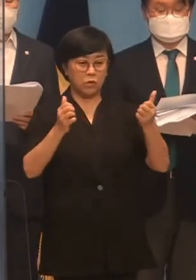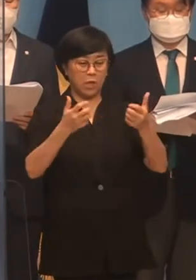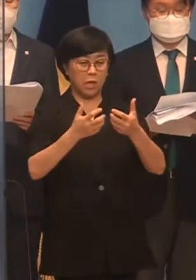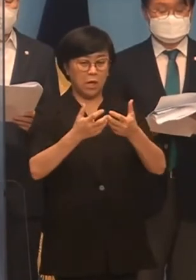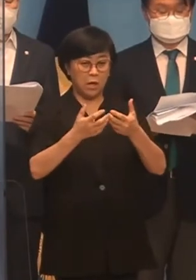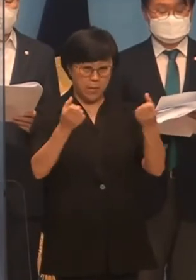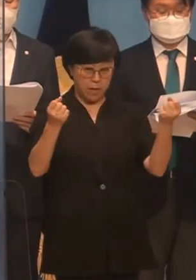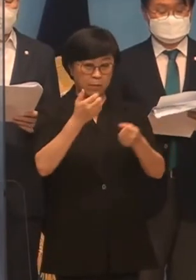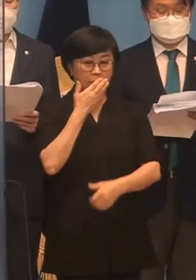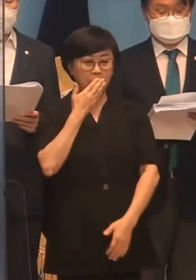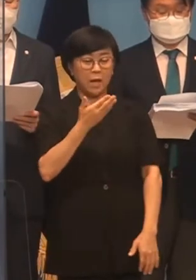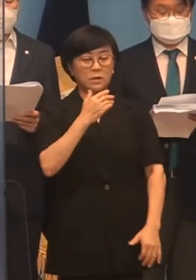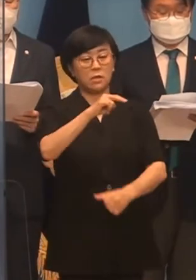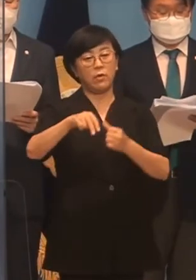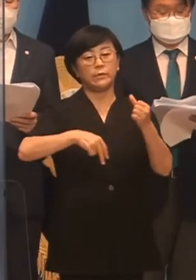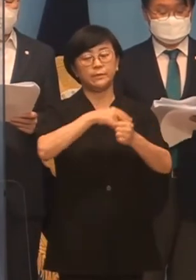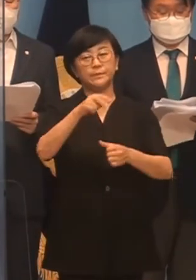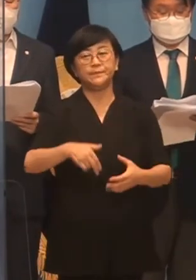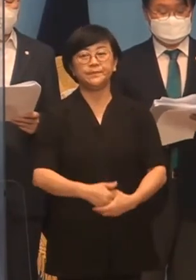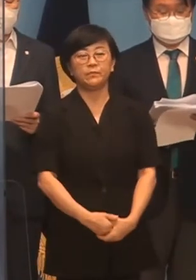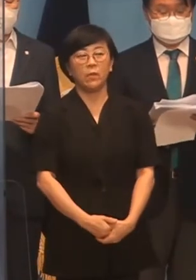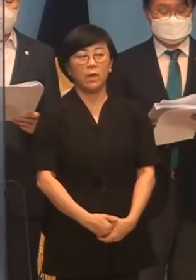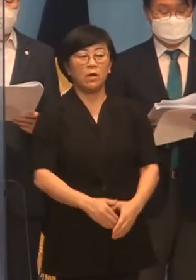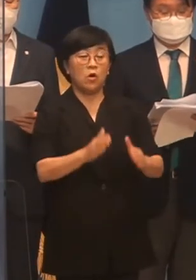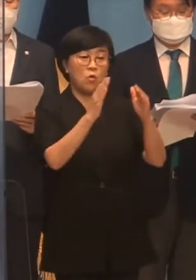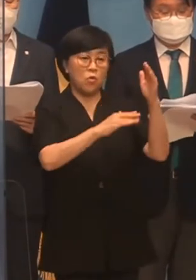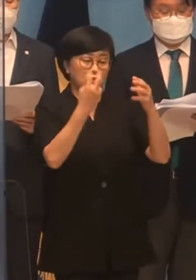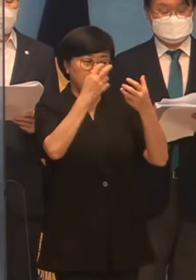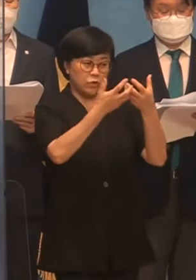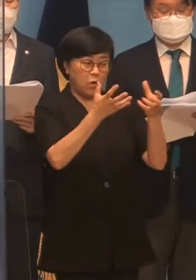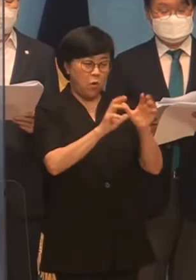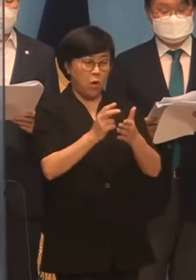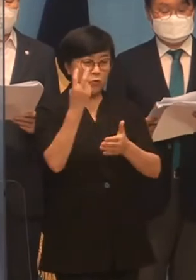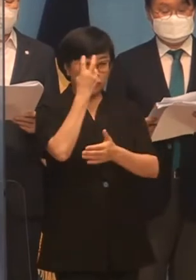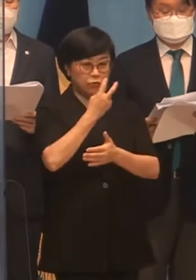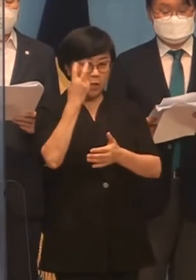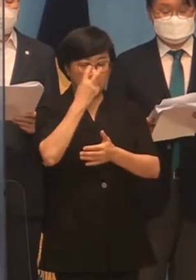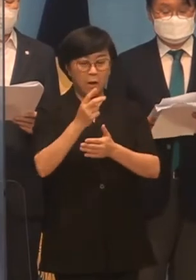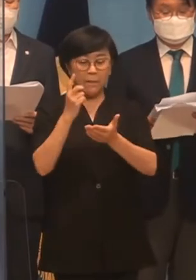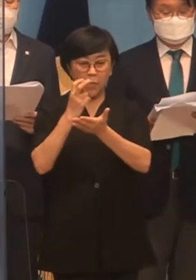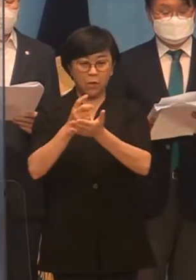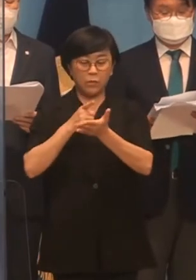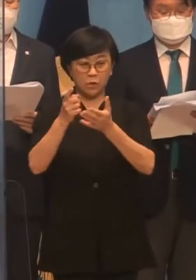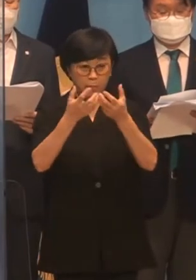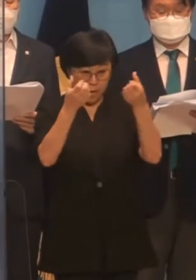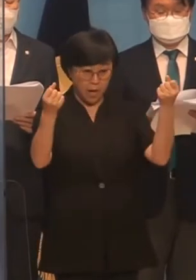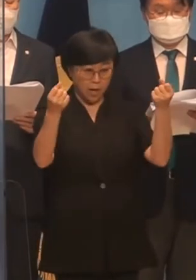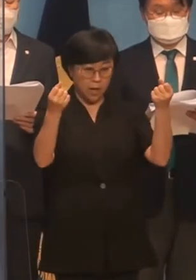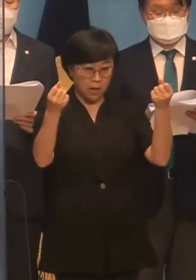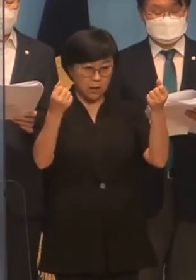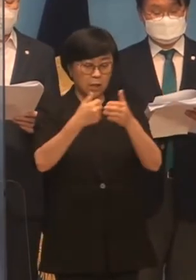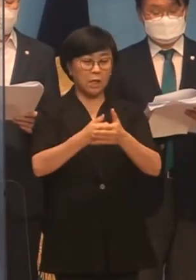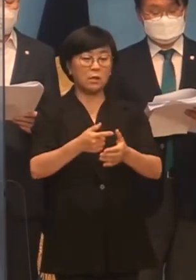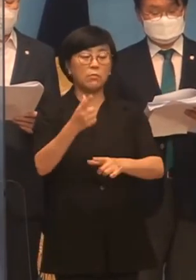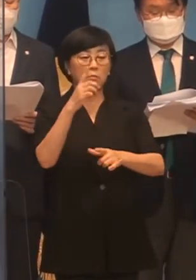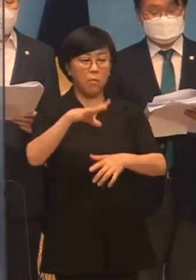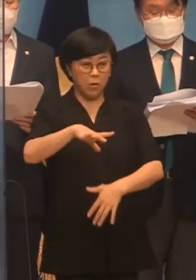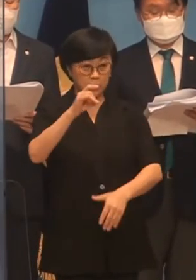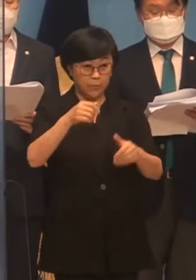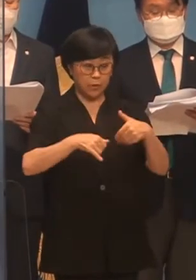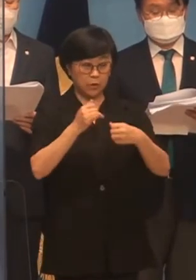입법을 마무리할 수 있는 상황입니다. 공수처와 수사권 조정의 안착이 우선이라는 일각의 주장이 있습니다.